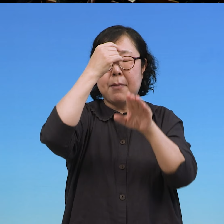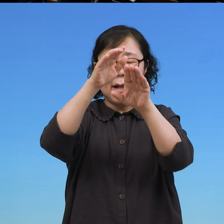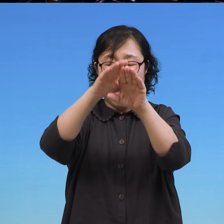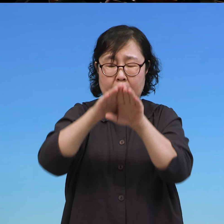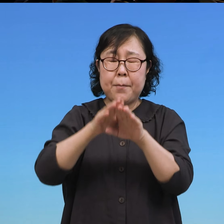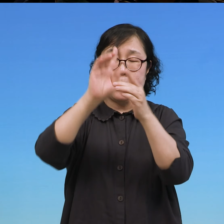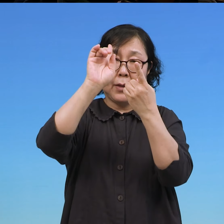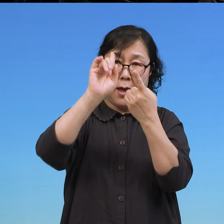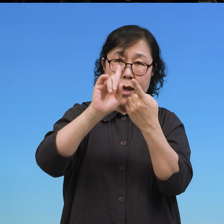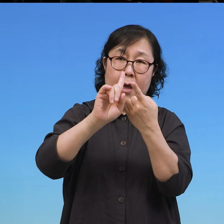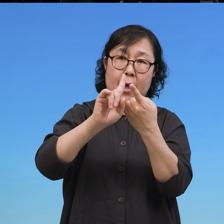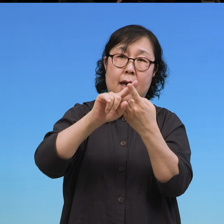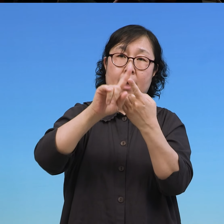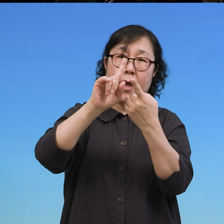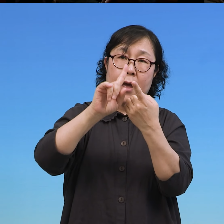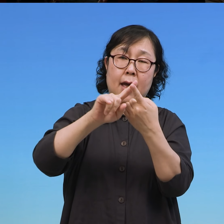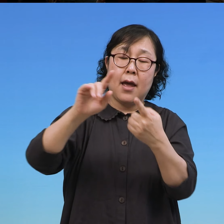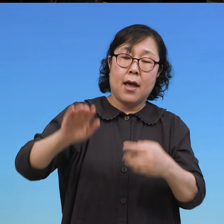예배